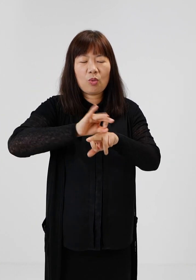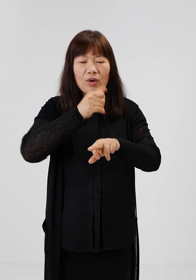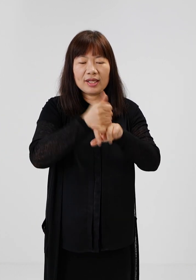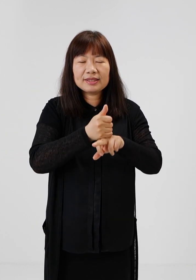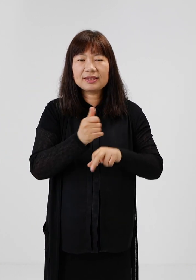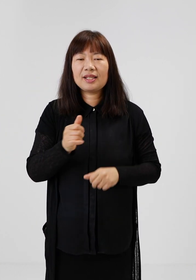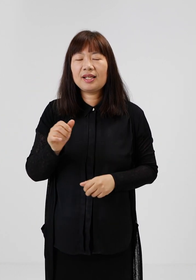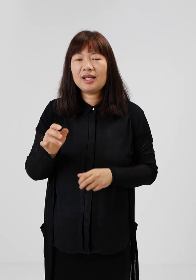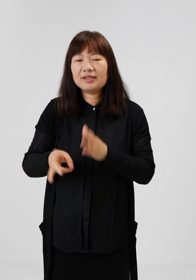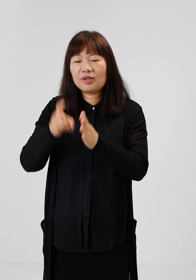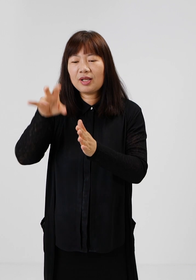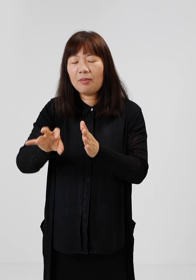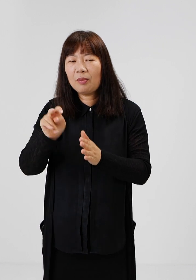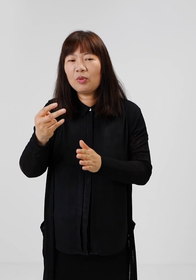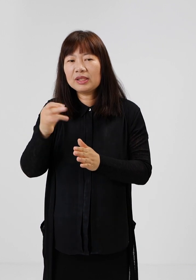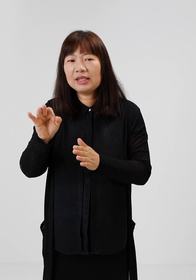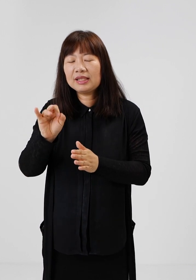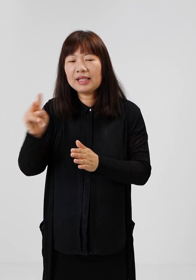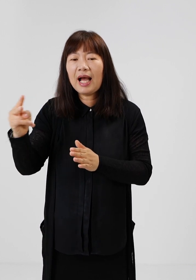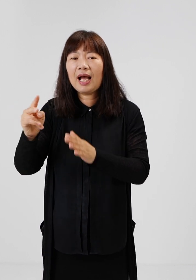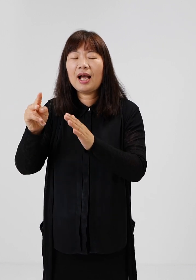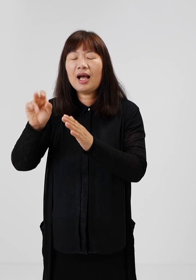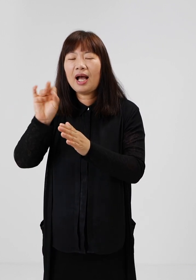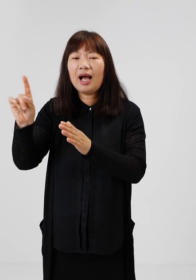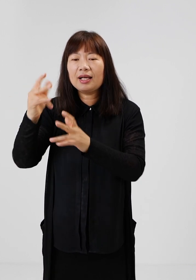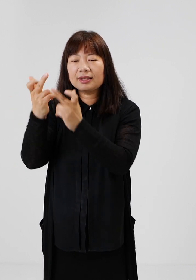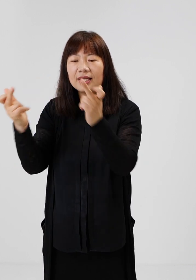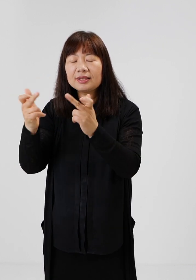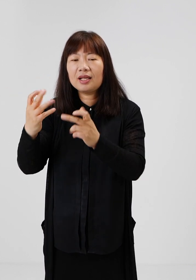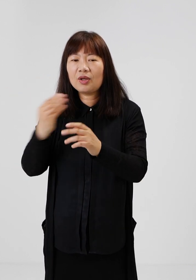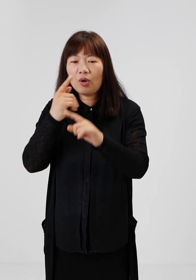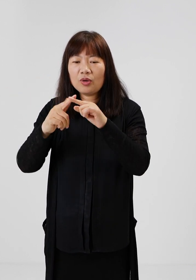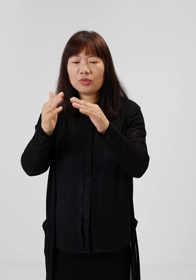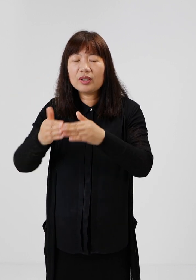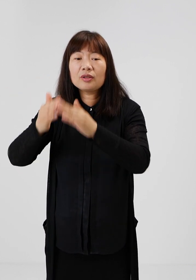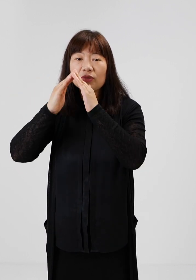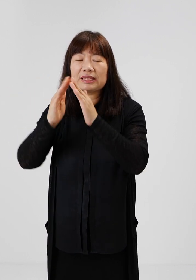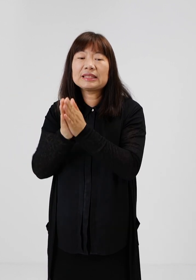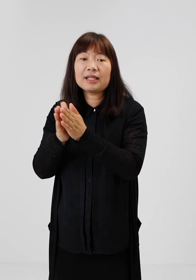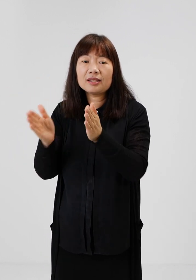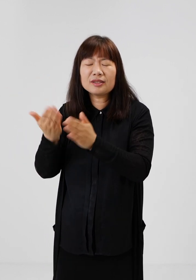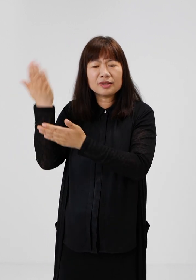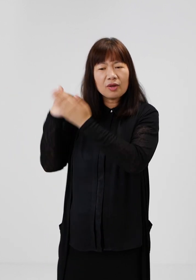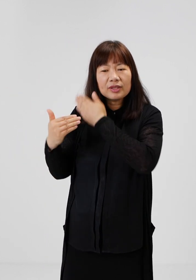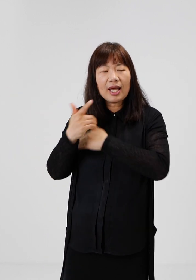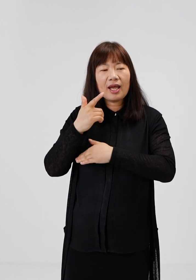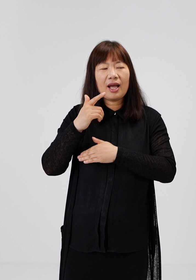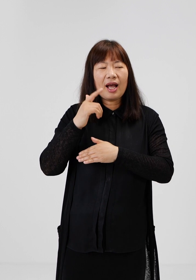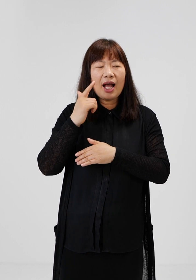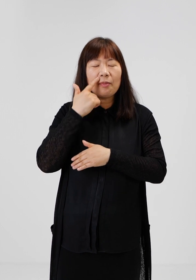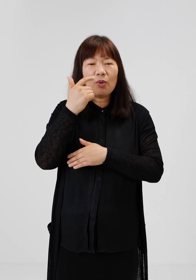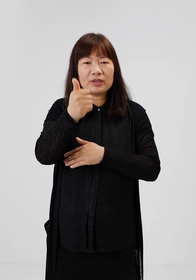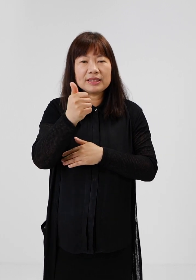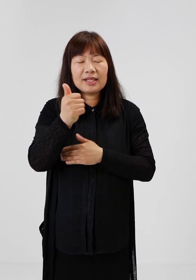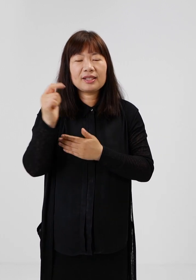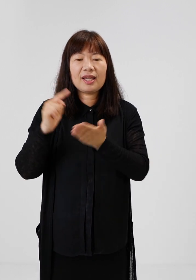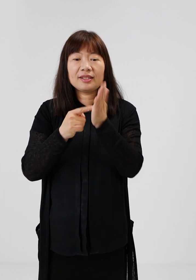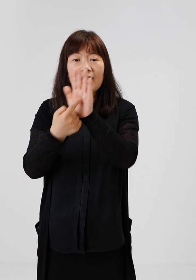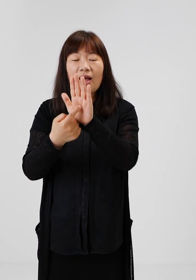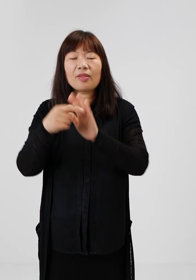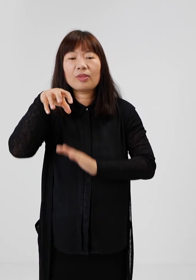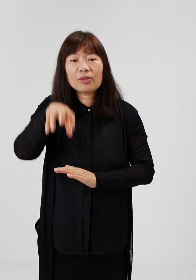예루살렘 모리아산에 여호와의 전 건축하기를 시작하니 그곳은 전에 여호와께서 그의 아버지 다윗에게 나타나신